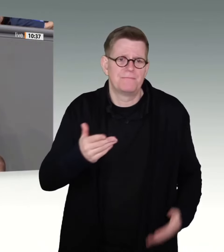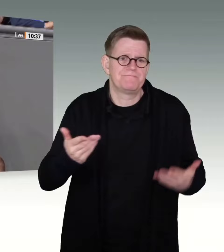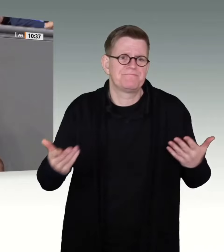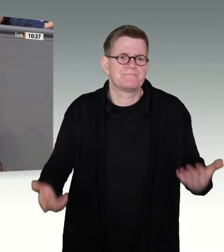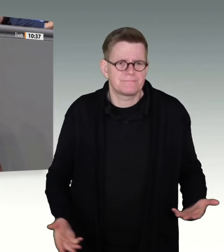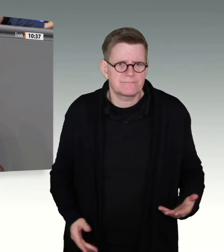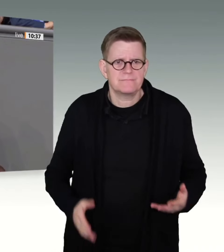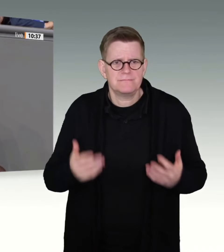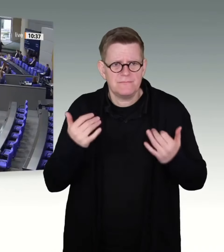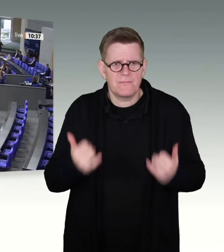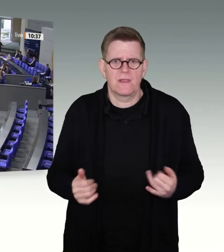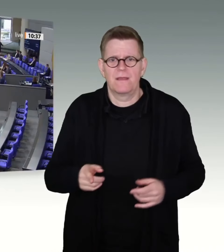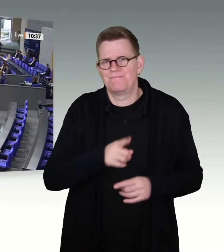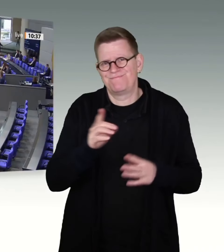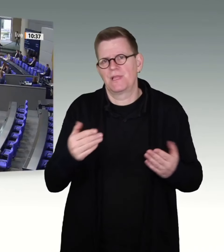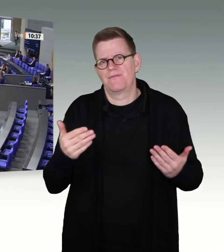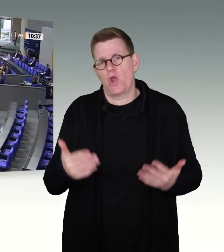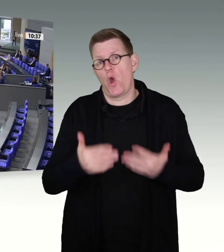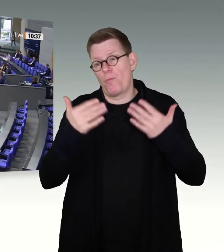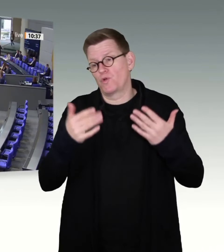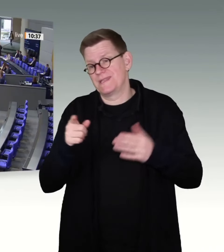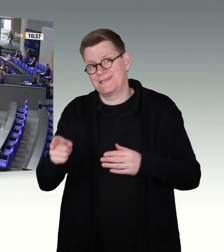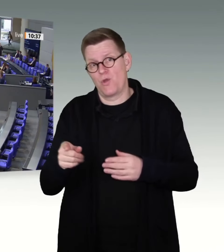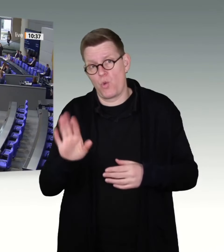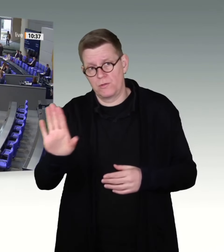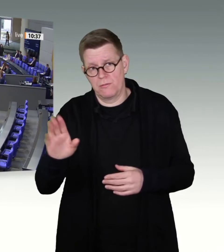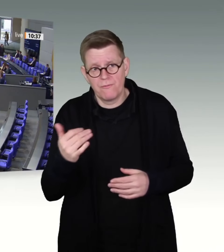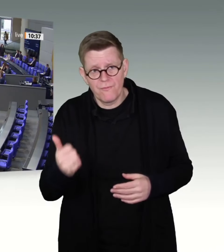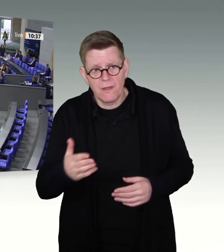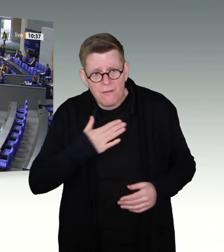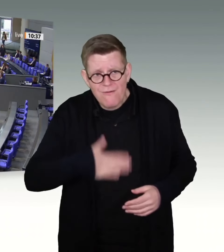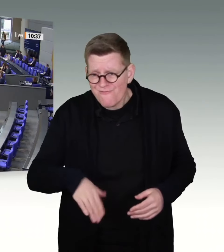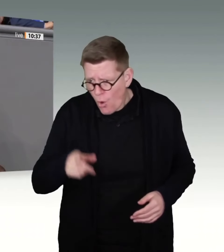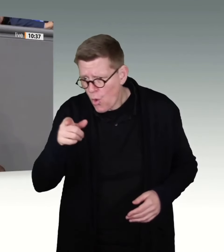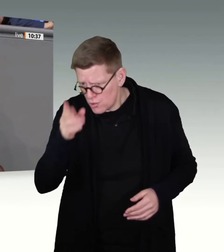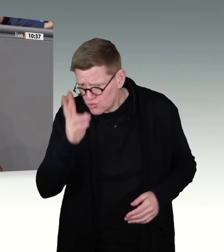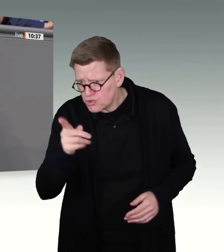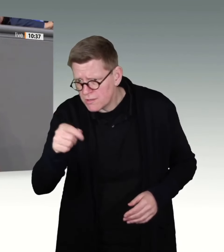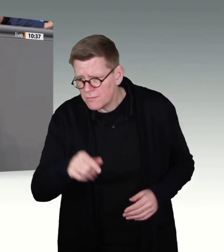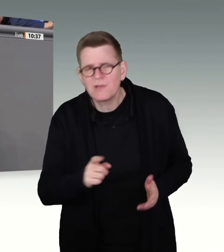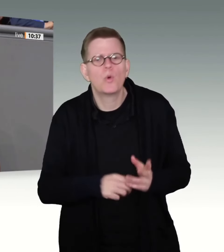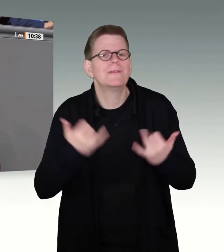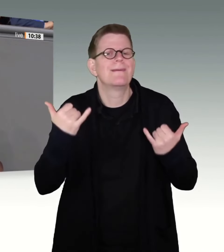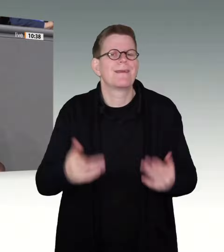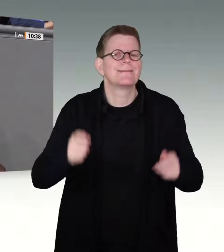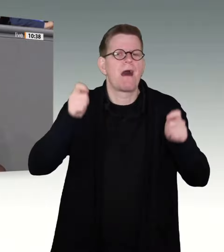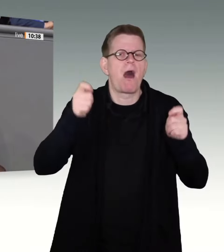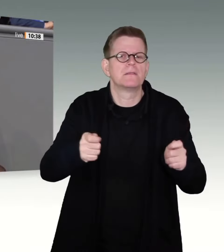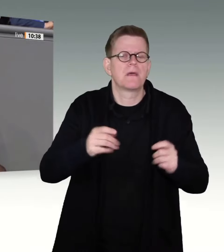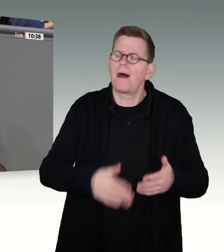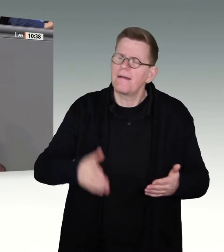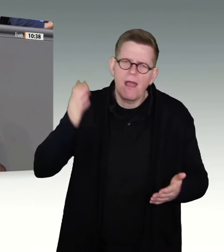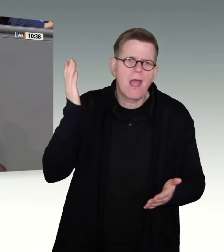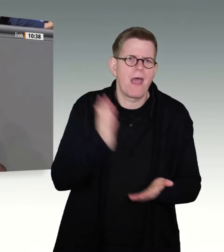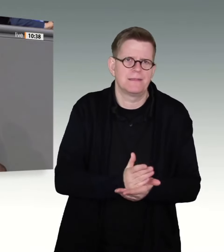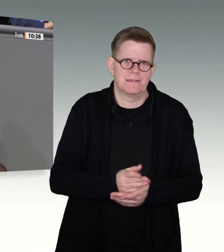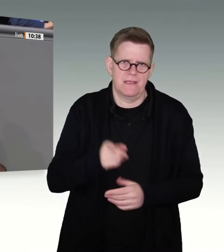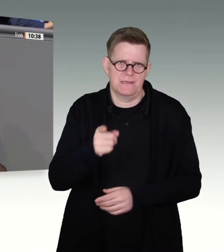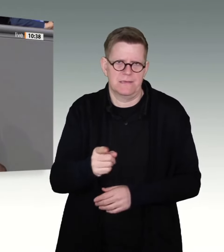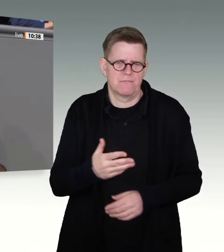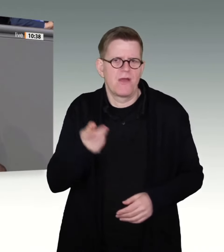tut Ihnen die Oppositionsbank gut. Denn Sie versuchen mit Ihrem Antrag endlich einige Fehler aus Ihrer